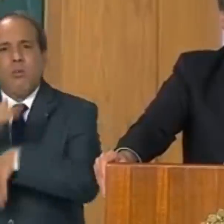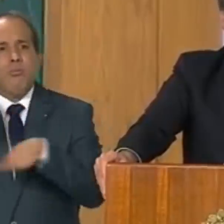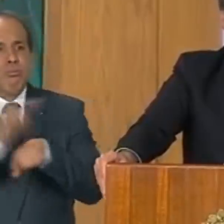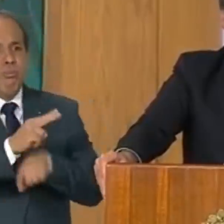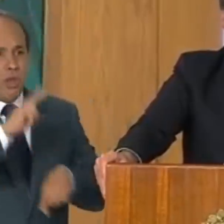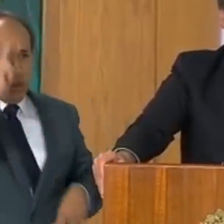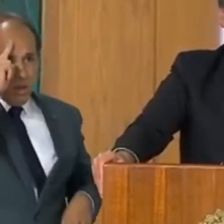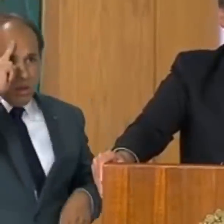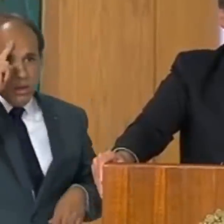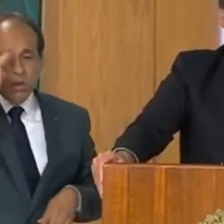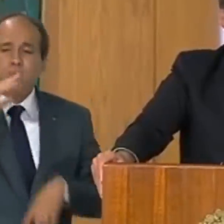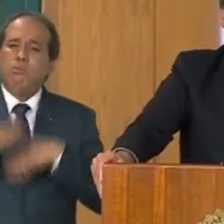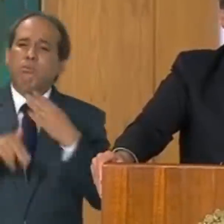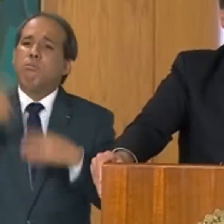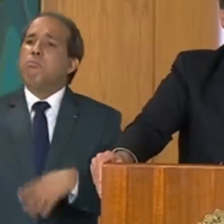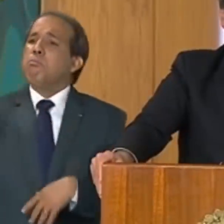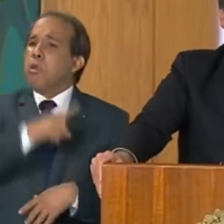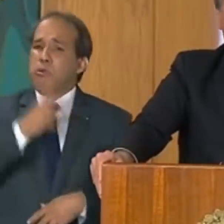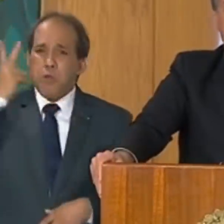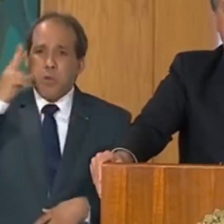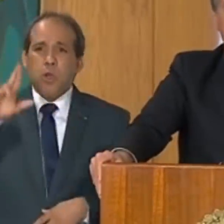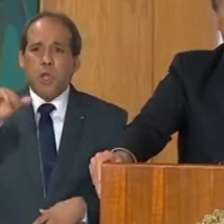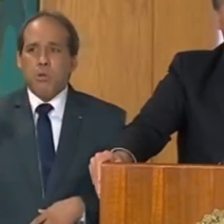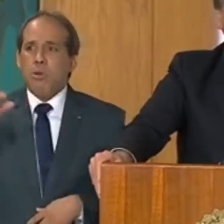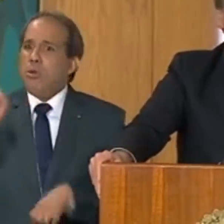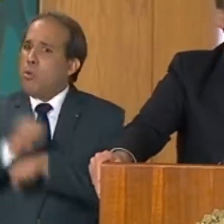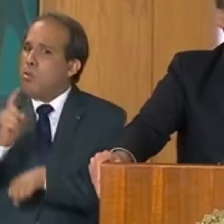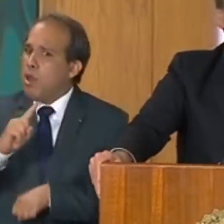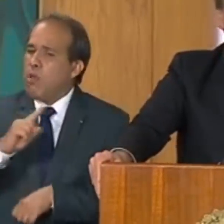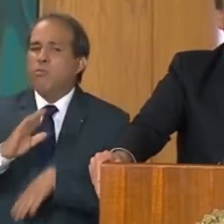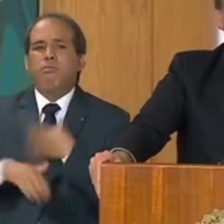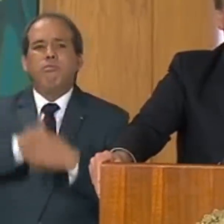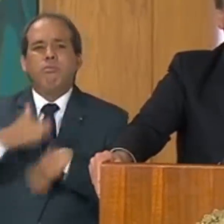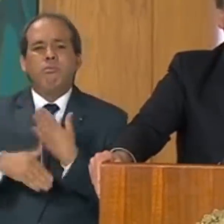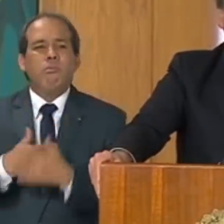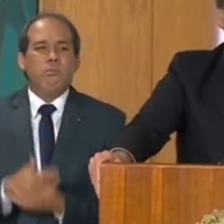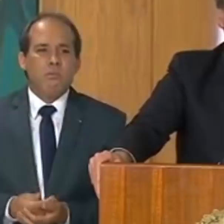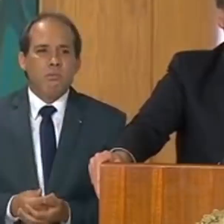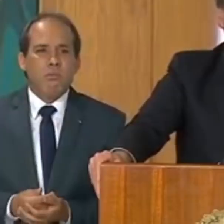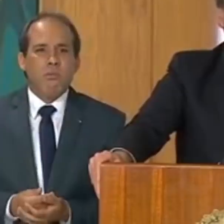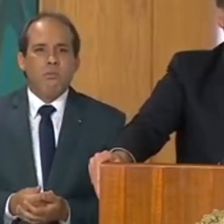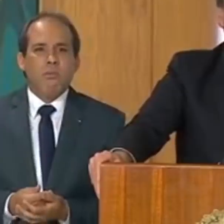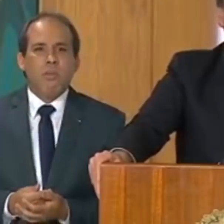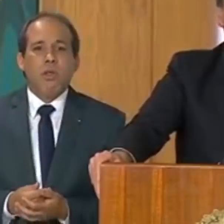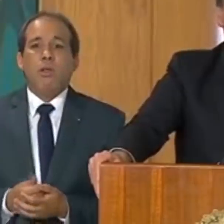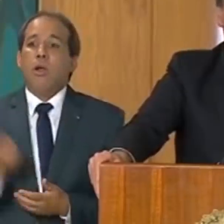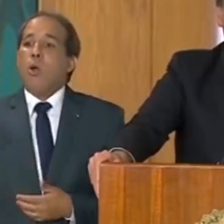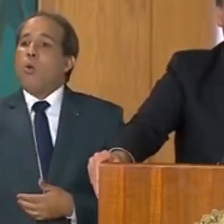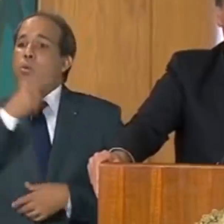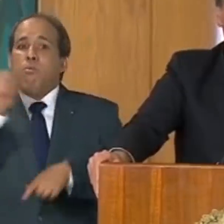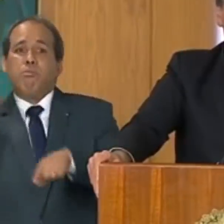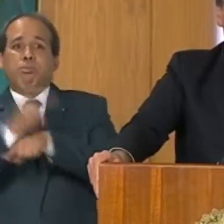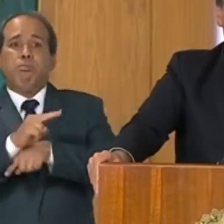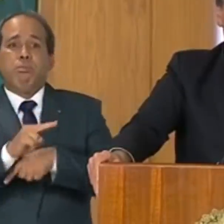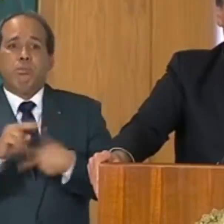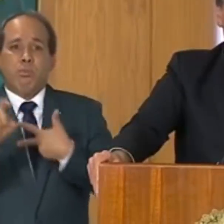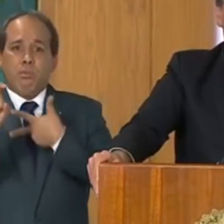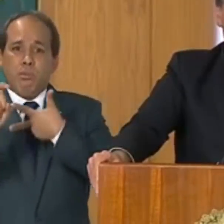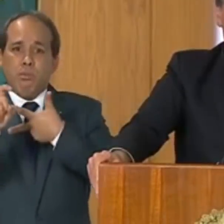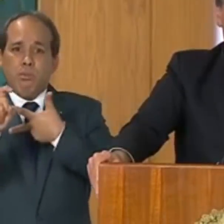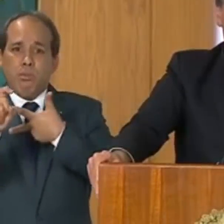jamais esperava ser vereador no Rio de Janeiro. E, de repente, está na situação máxima do poder executivo.